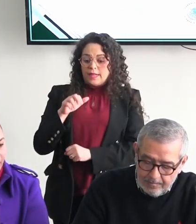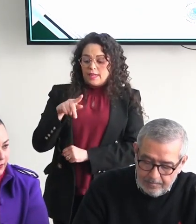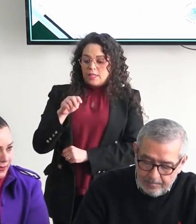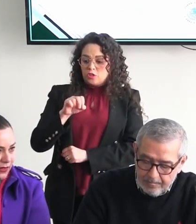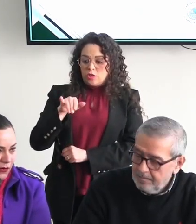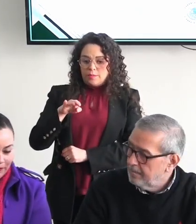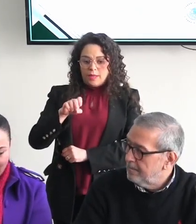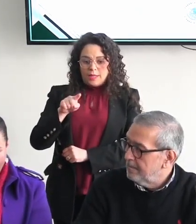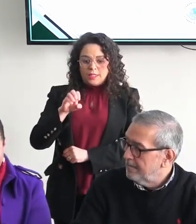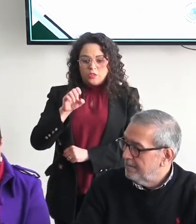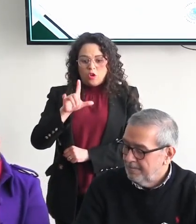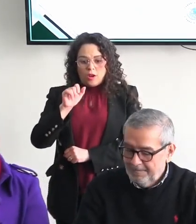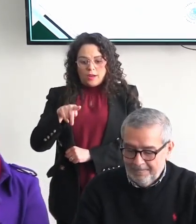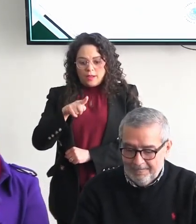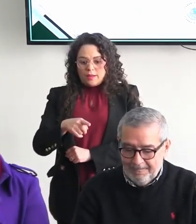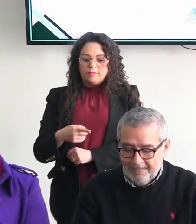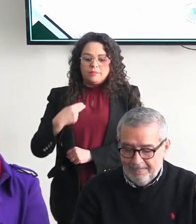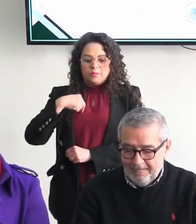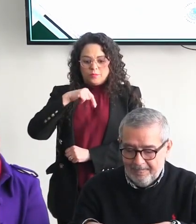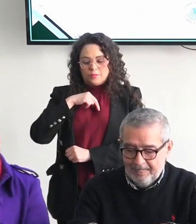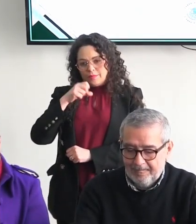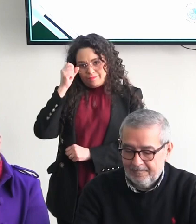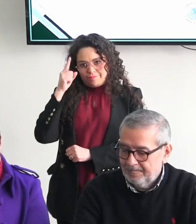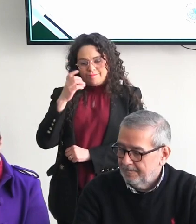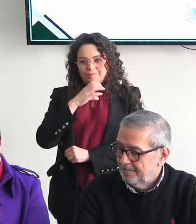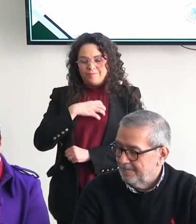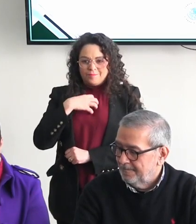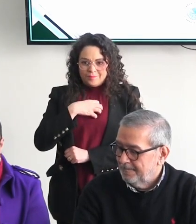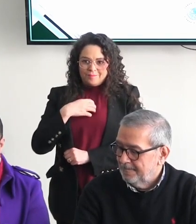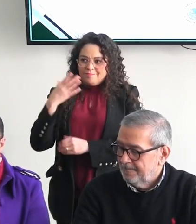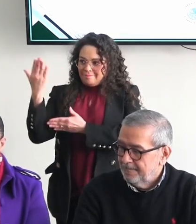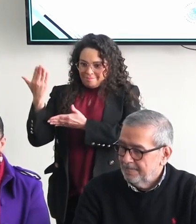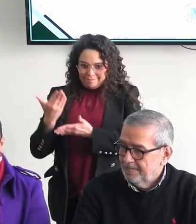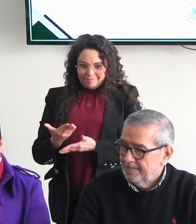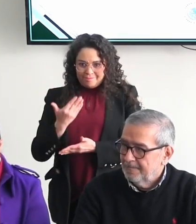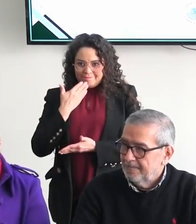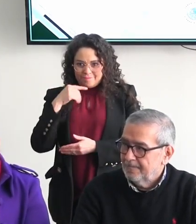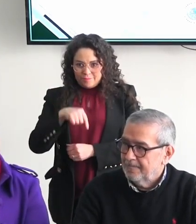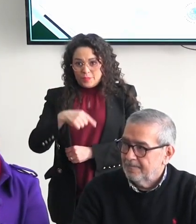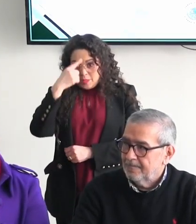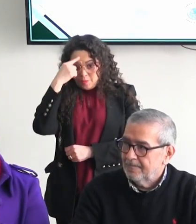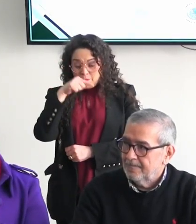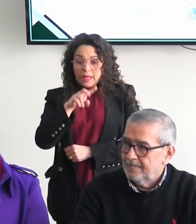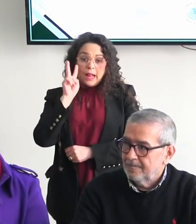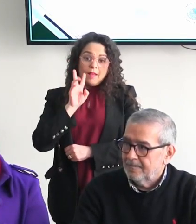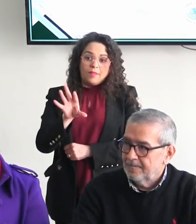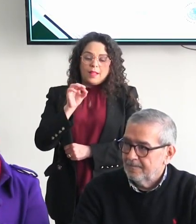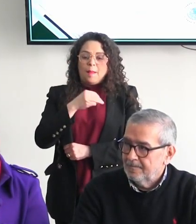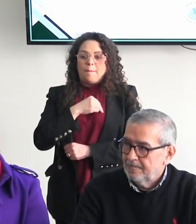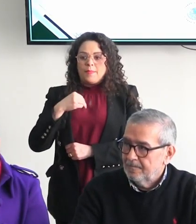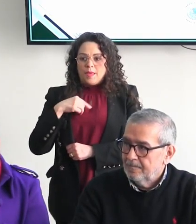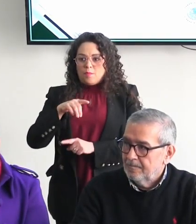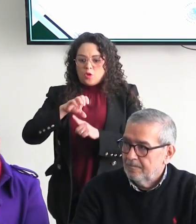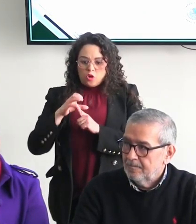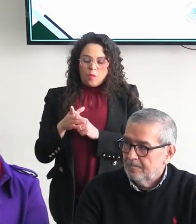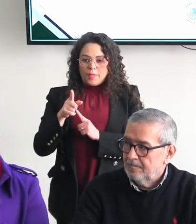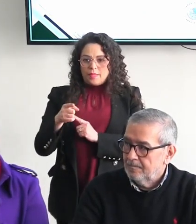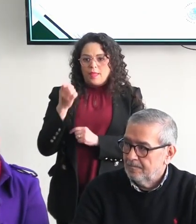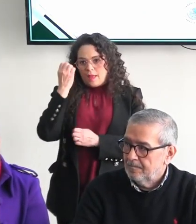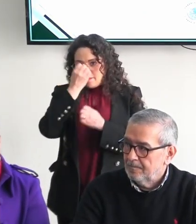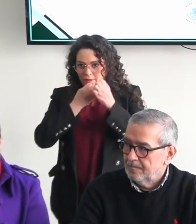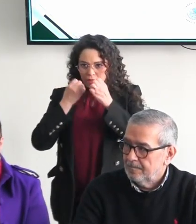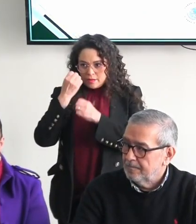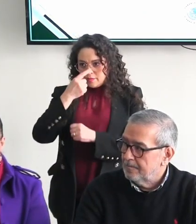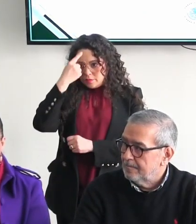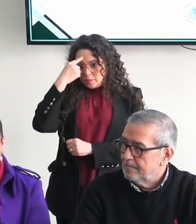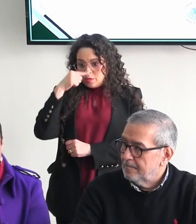un honor recibirlo en este importante proceso para entregar un comité de selección que será clave en la elección del liderazgo del Instituto